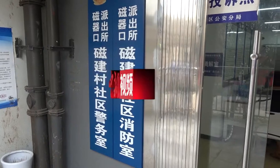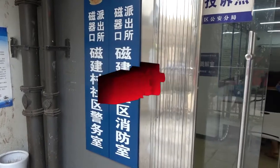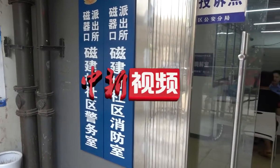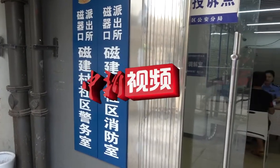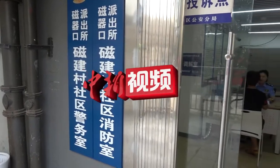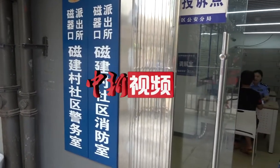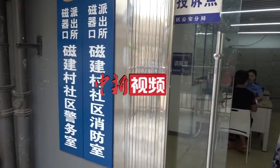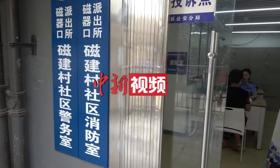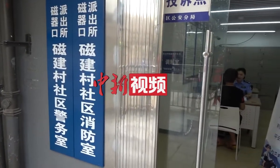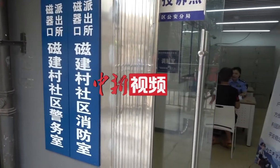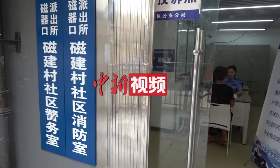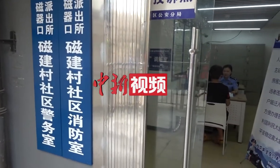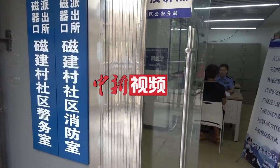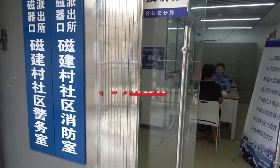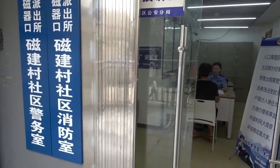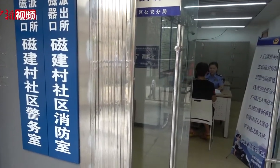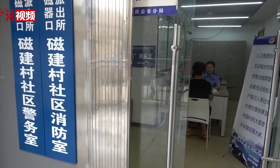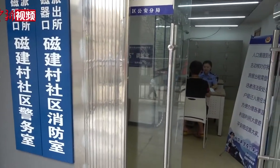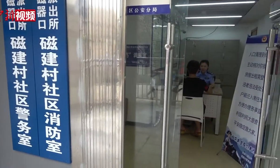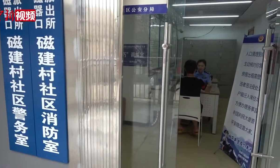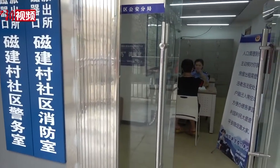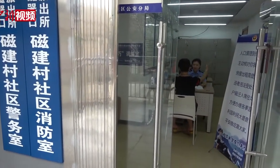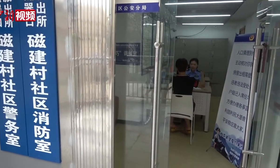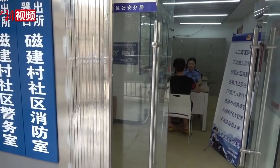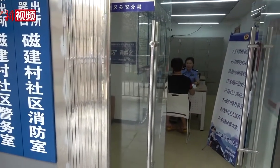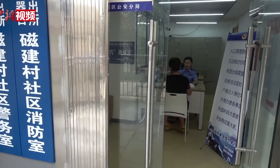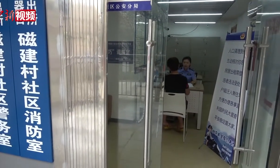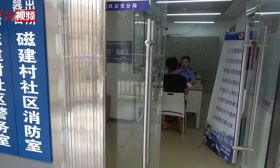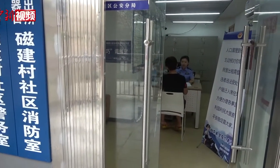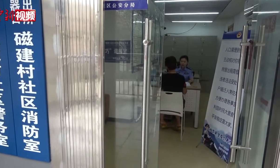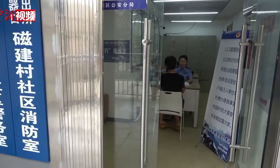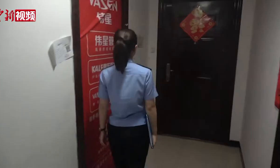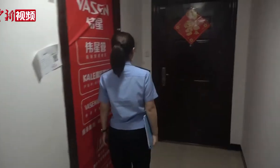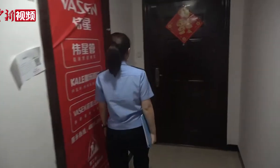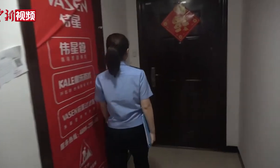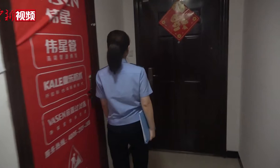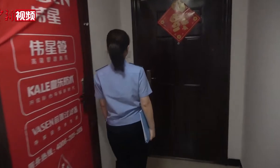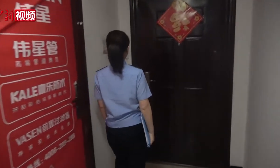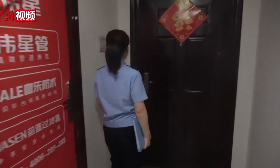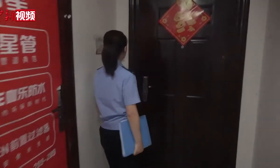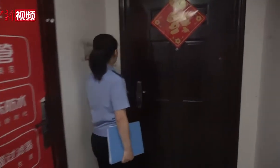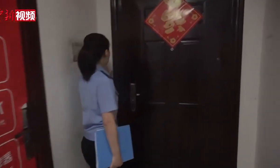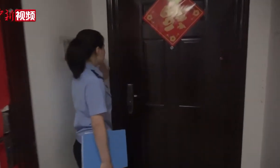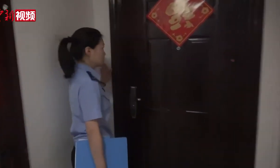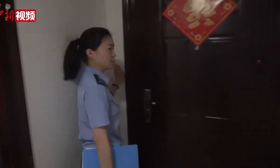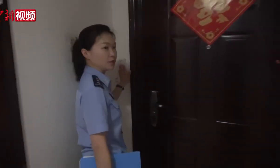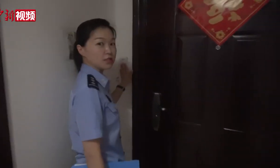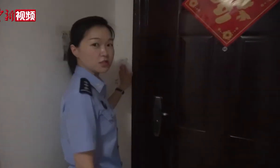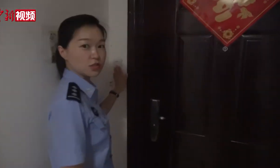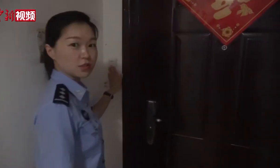阻止听障人士非法集资购房，妥善调解听障人士的家庭矛盾。近日，记者跟随重庆市沙坪坝区公安分局